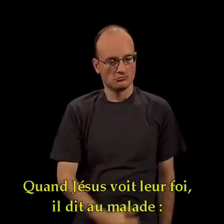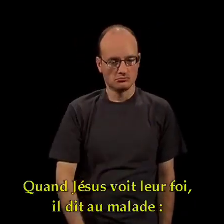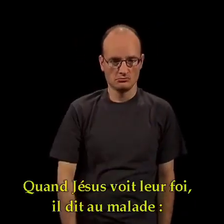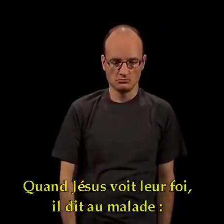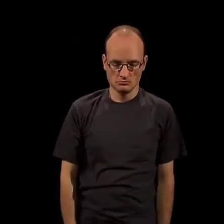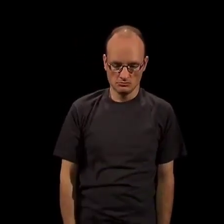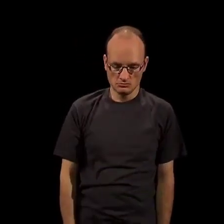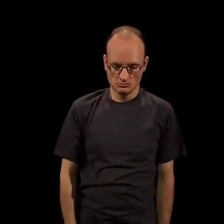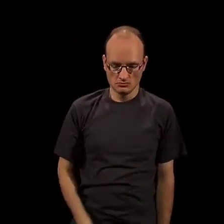il dit au malade,